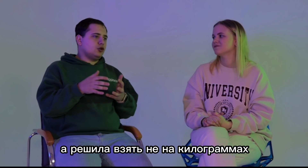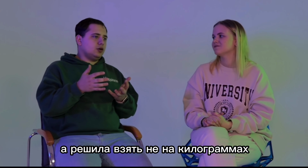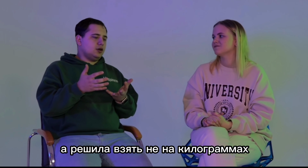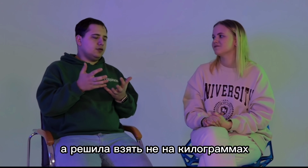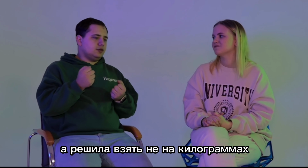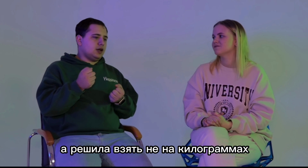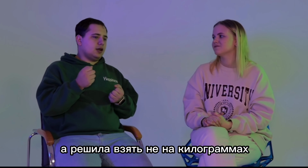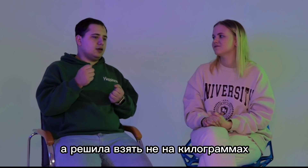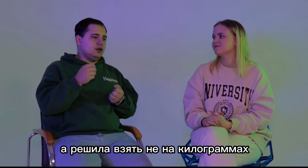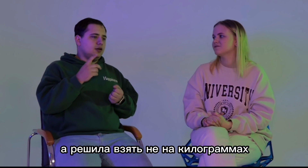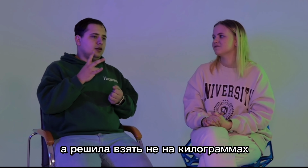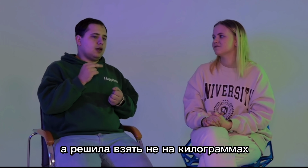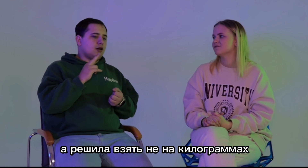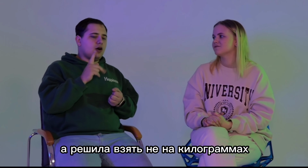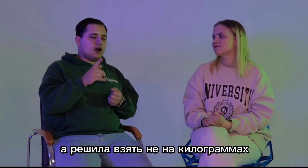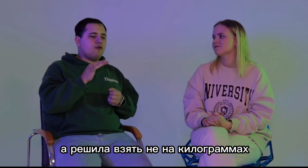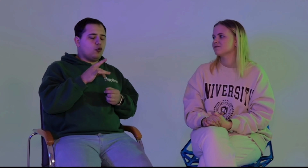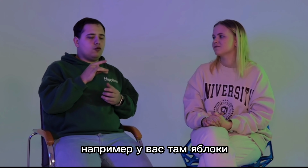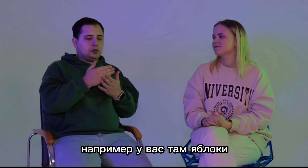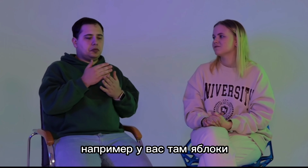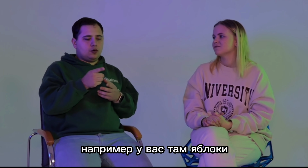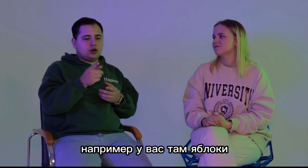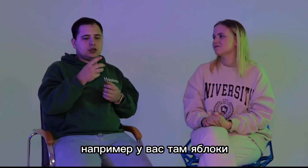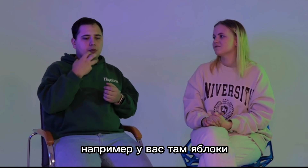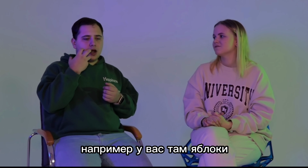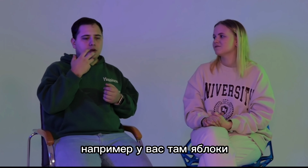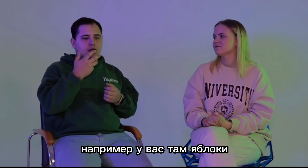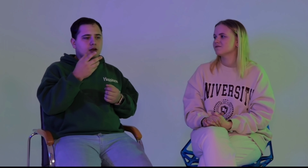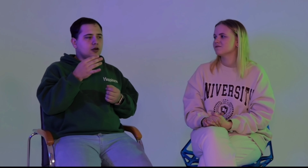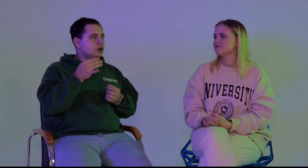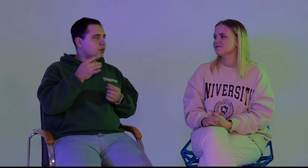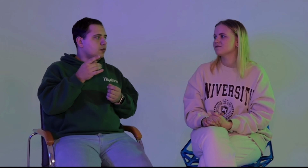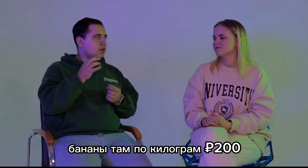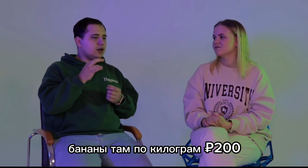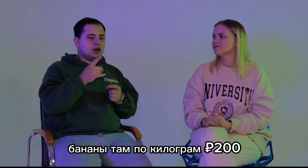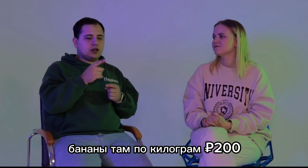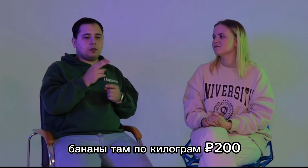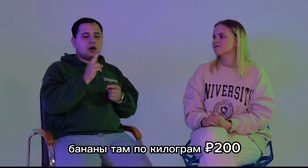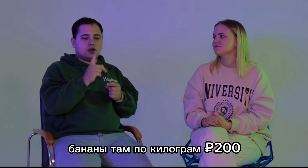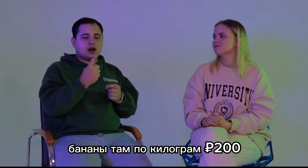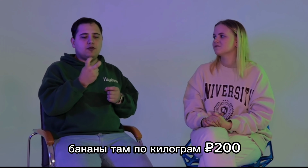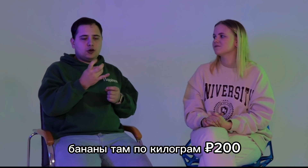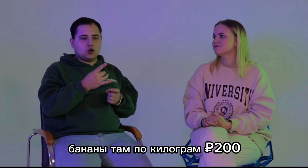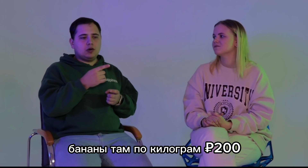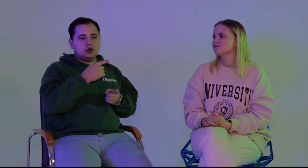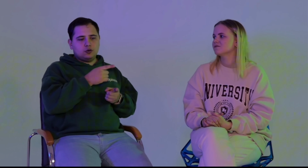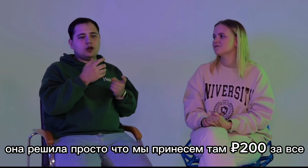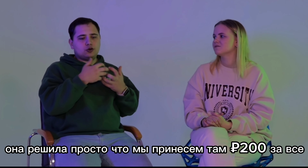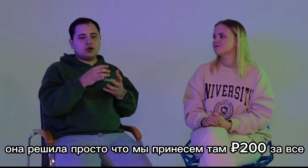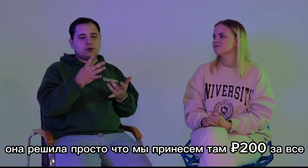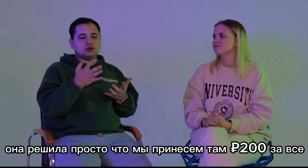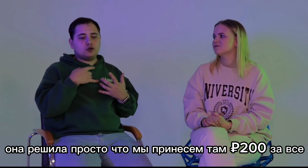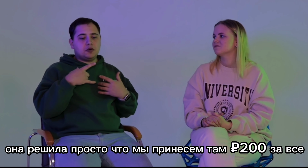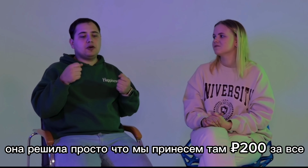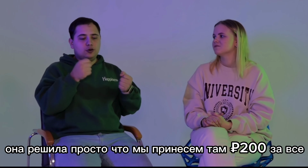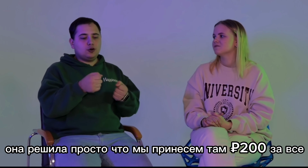решила взять не на килограмм, например, у вас там яблоки, бананы там по килограмм 200 рублей, она решила просто, что мы принесем